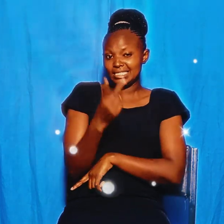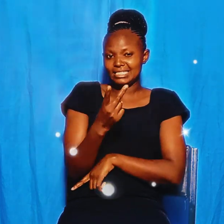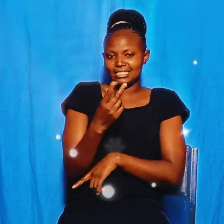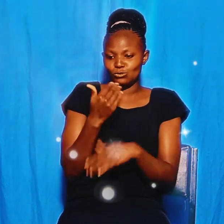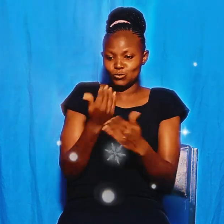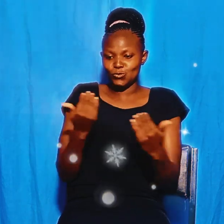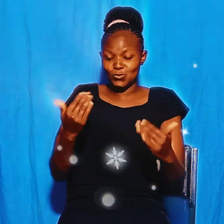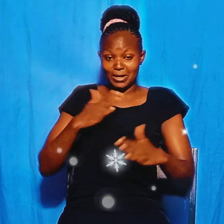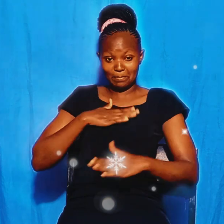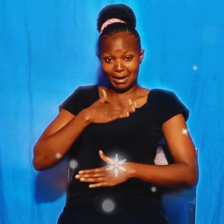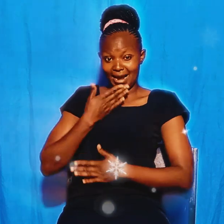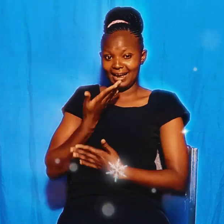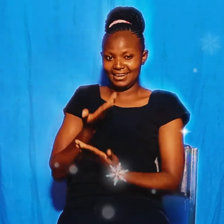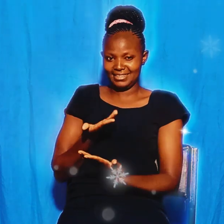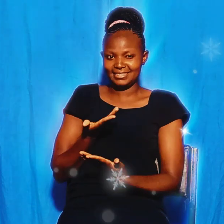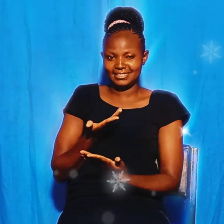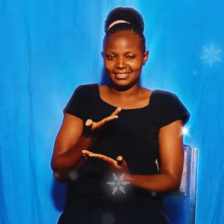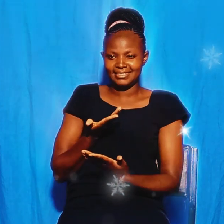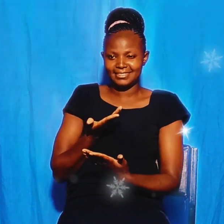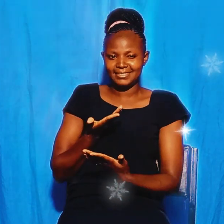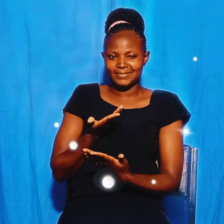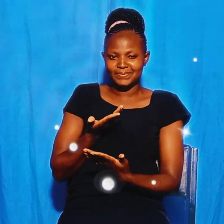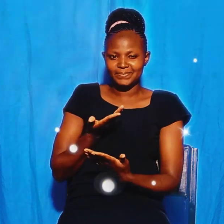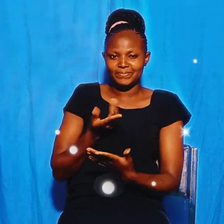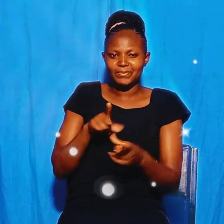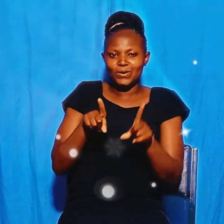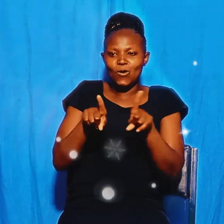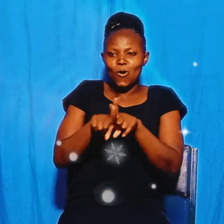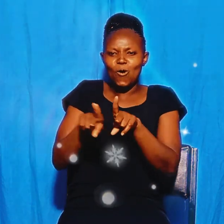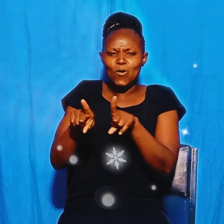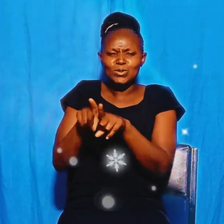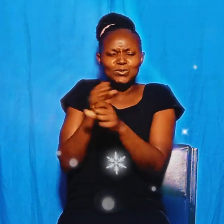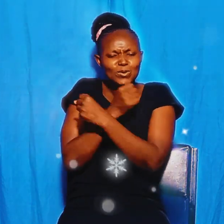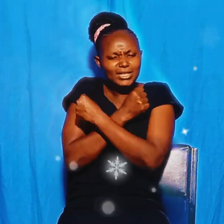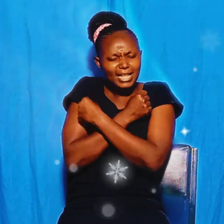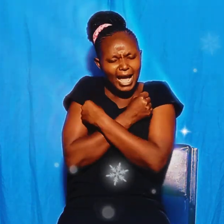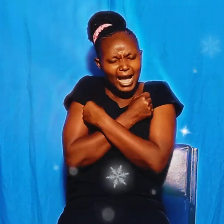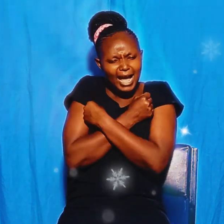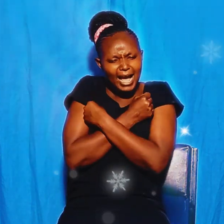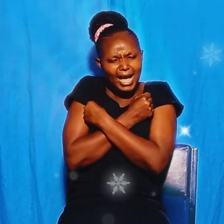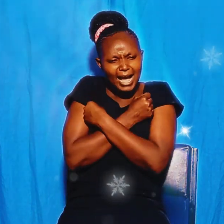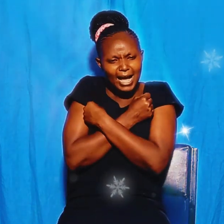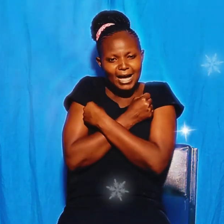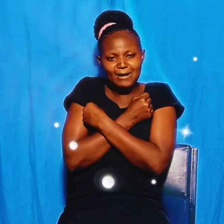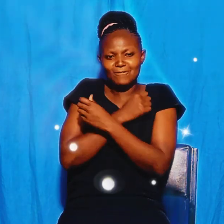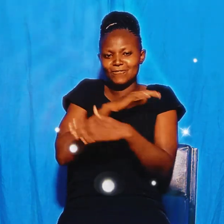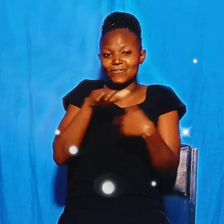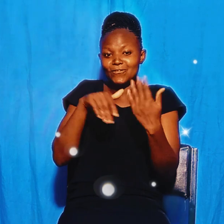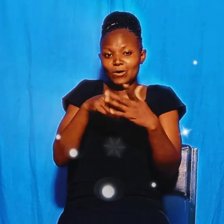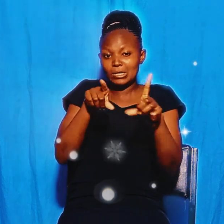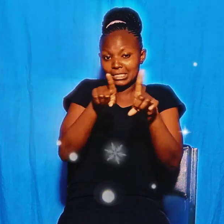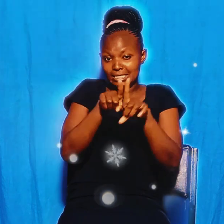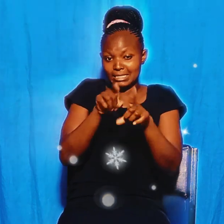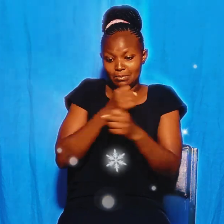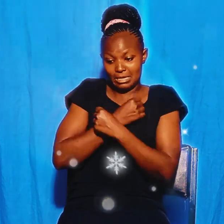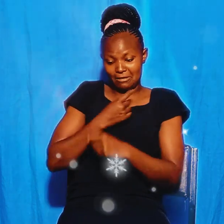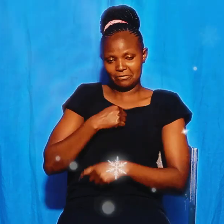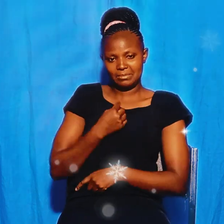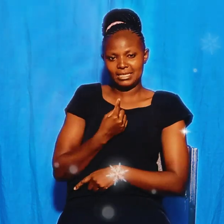na mama ende undu mambi ndienye. Ngaiya maathime na